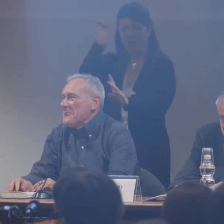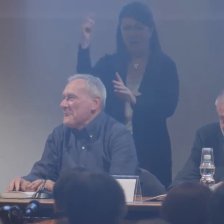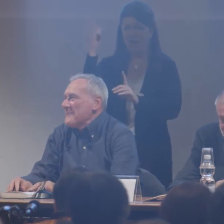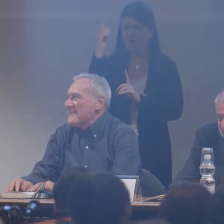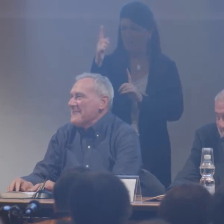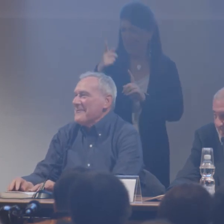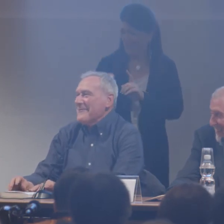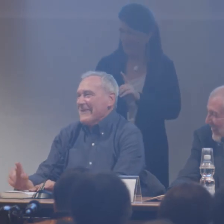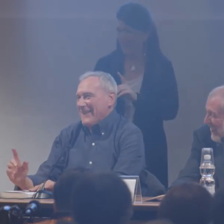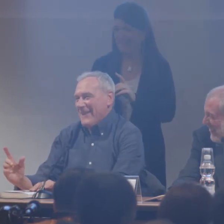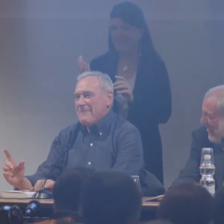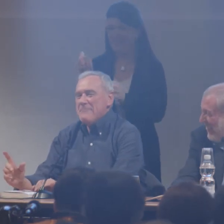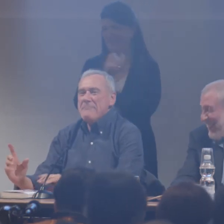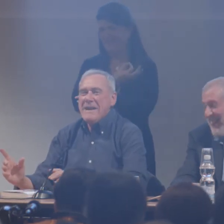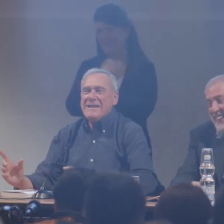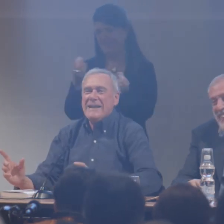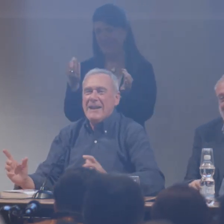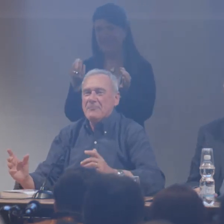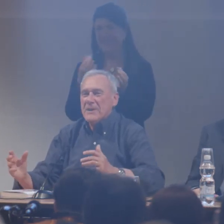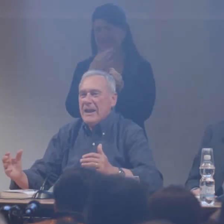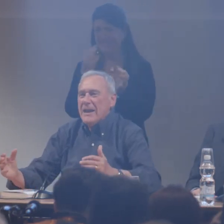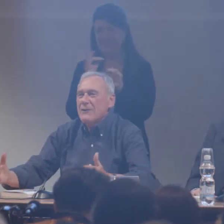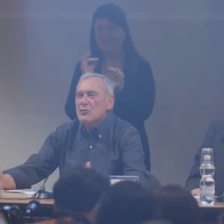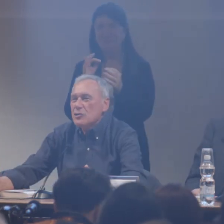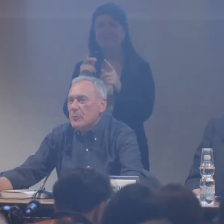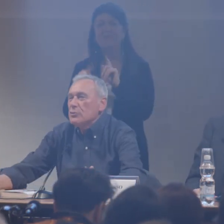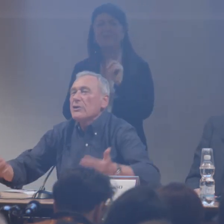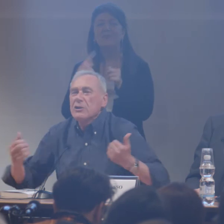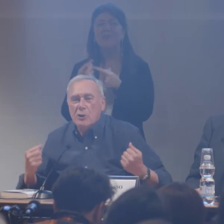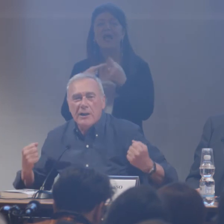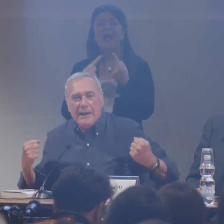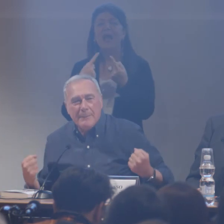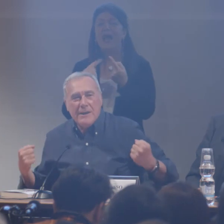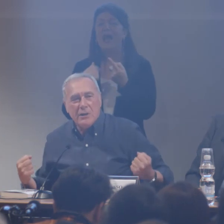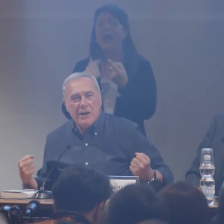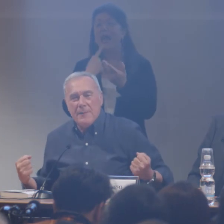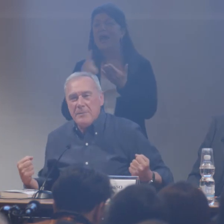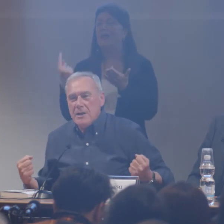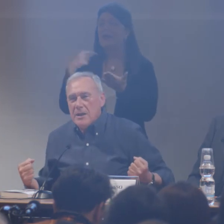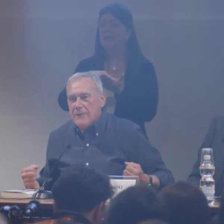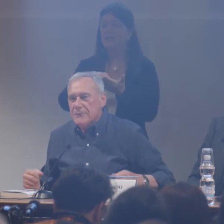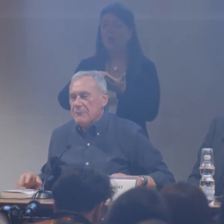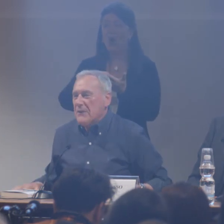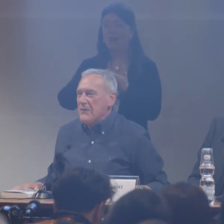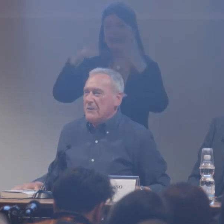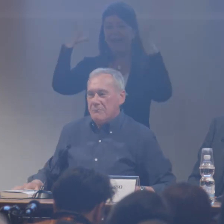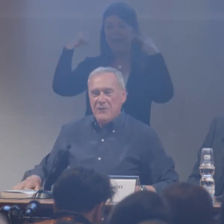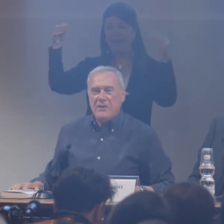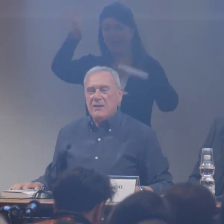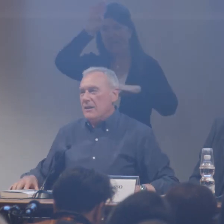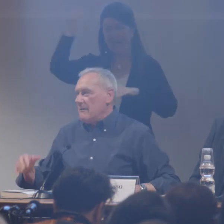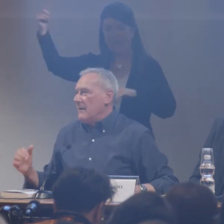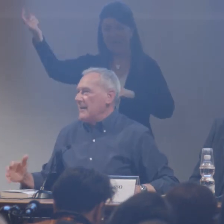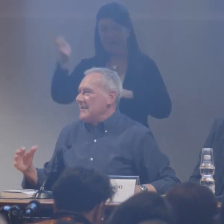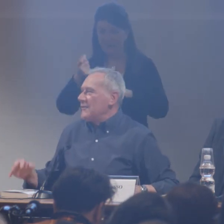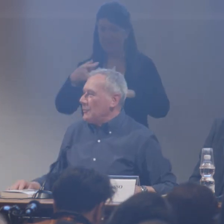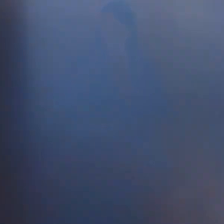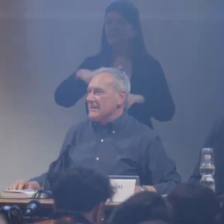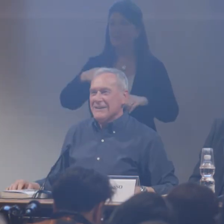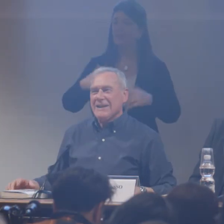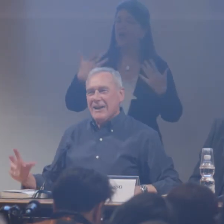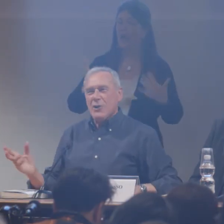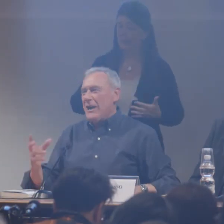Era buona la prima, non gli avevo... Mentre... Arrivato a un certo punto ritorna il capitano dei carabinieri. Presidente,